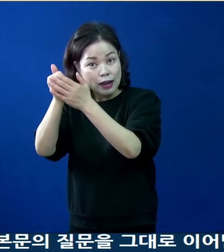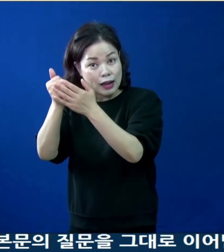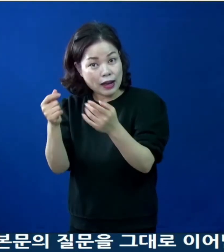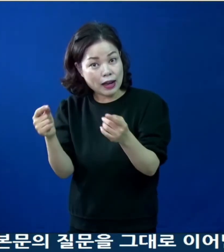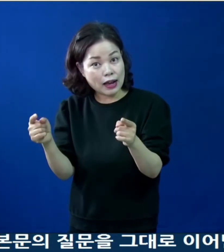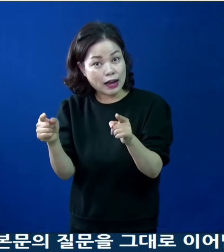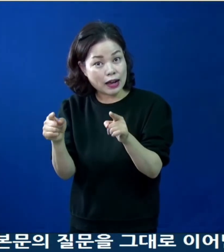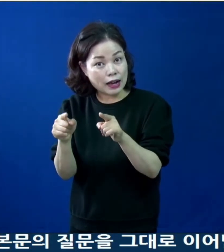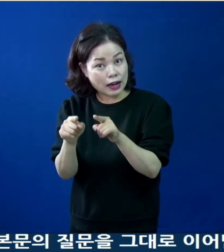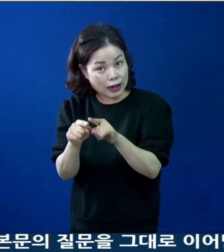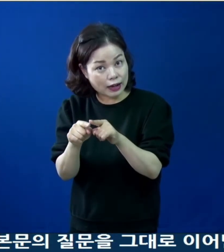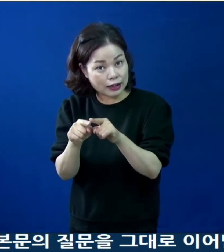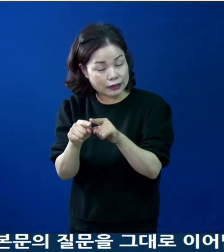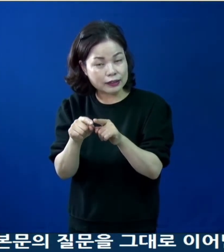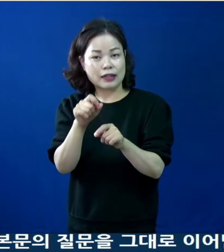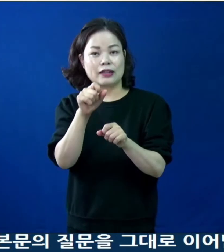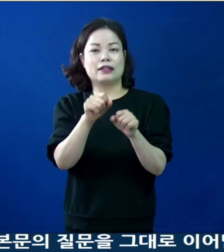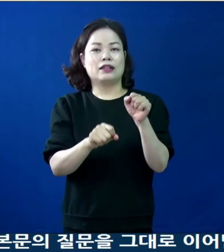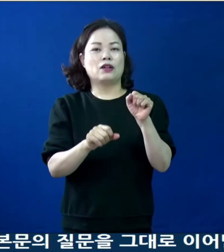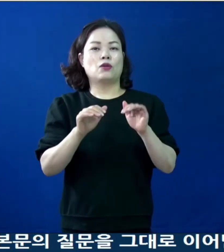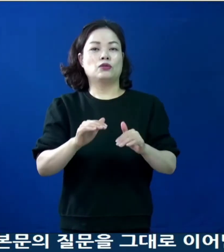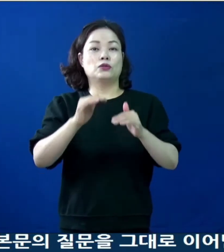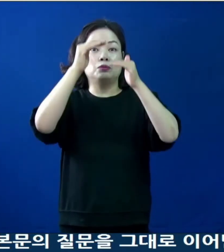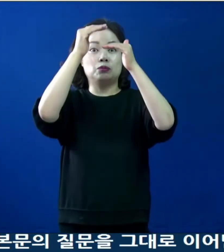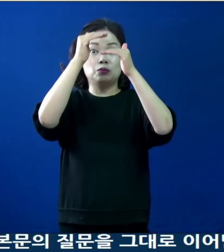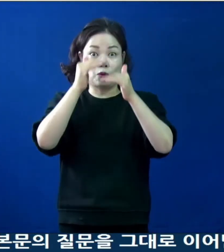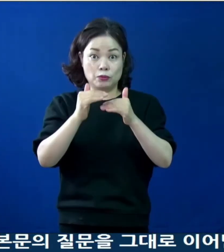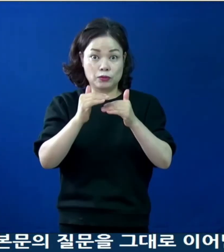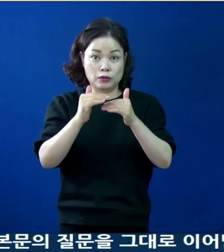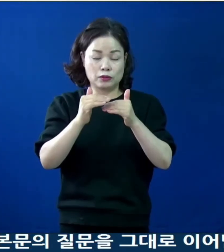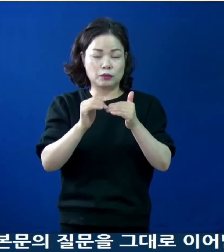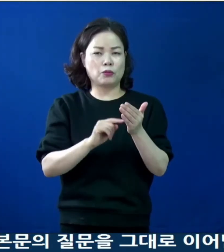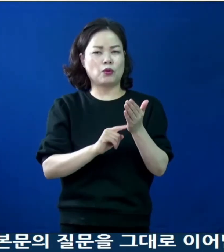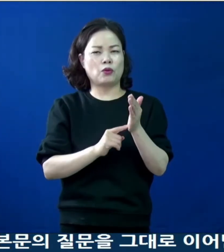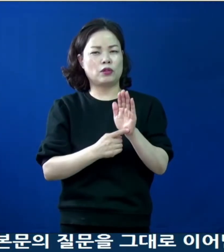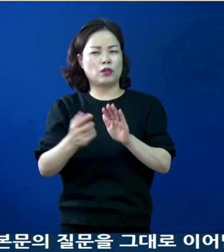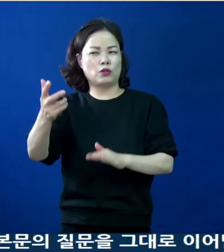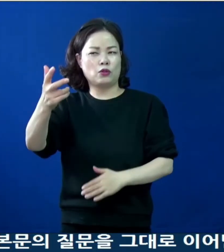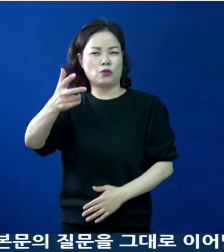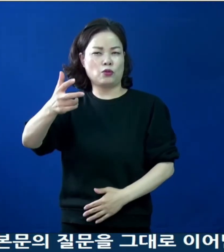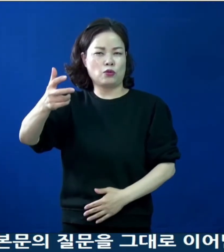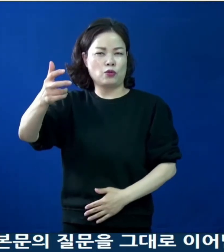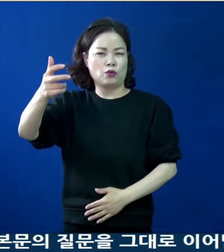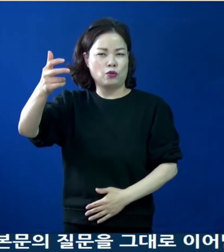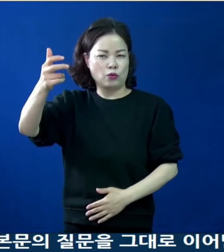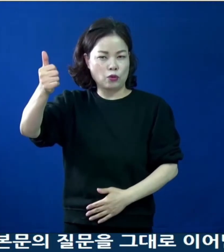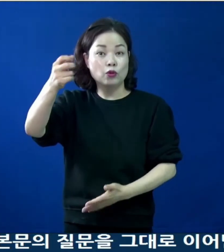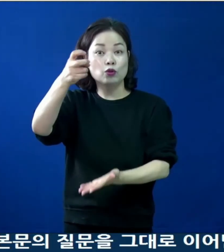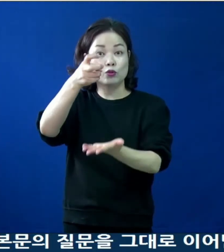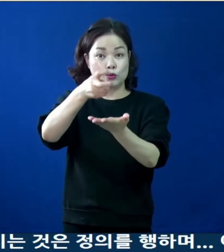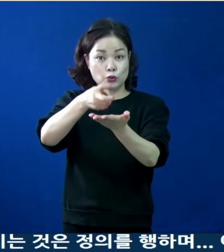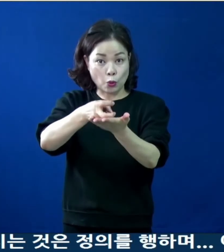함께 행하는 것이다. 오늘 본문의 말씀으로 표현한다면 여호와의 도를 행하는